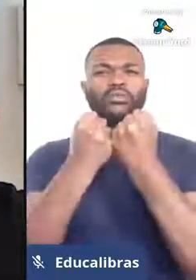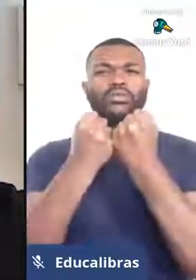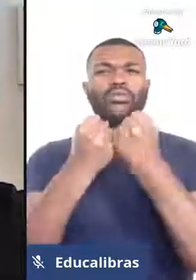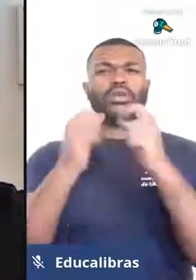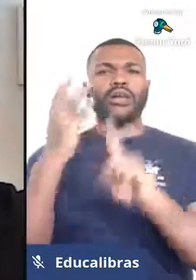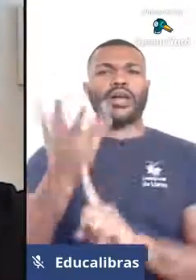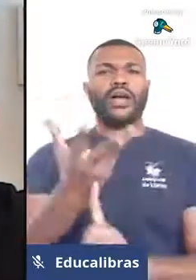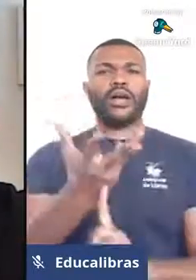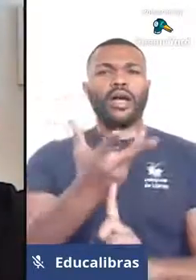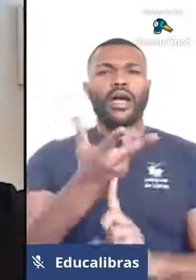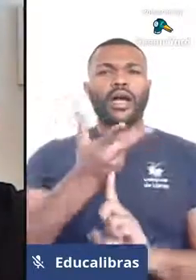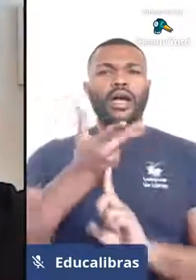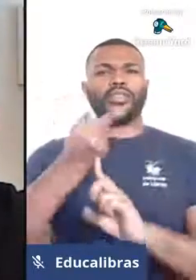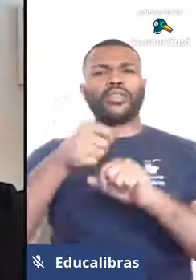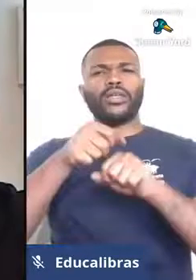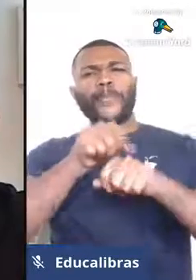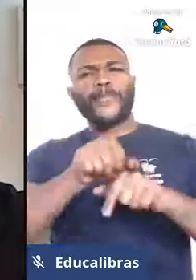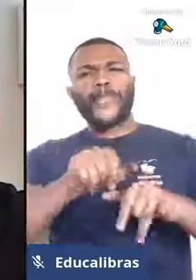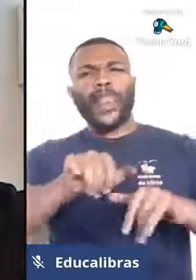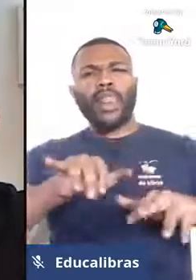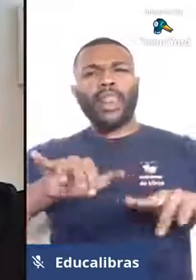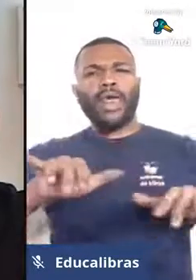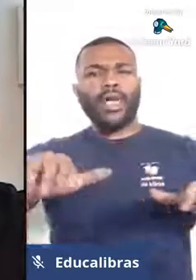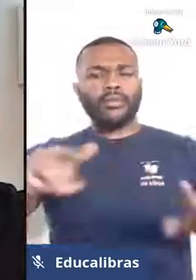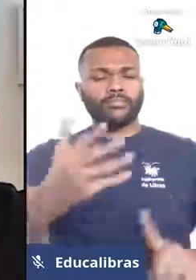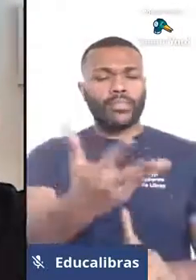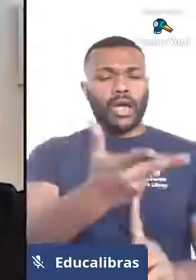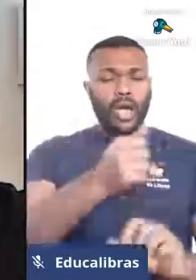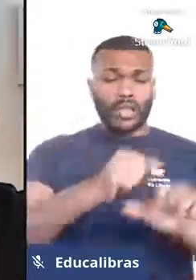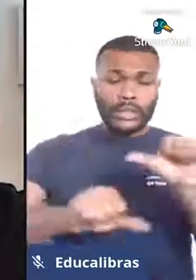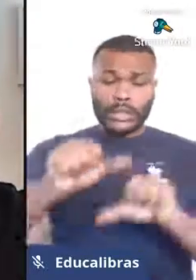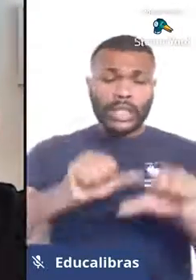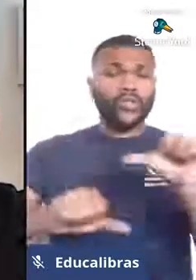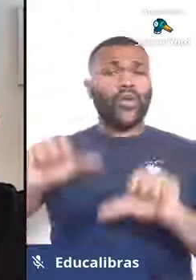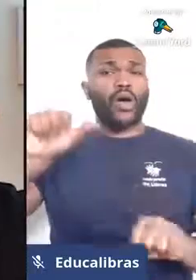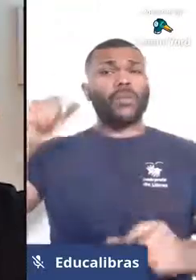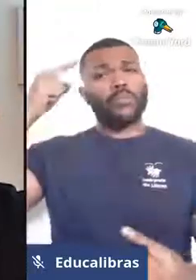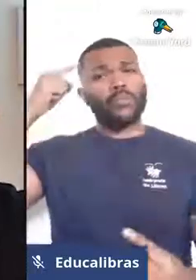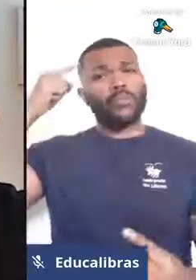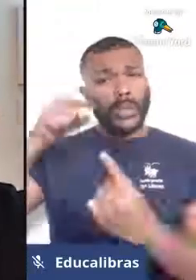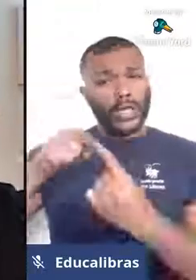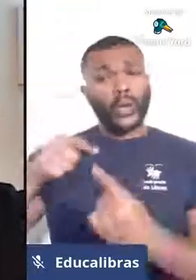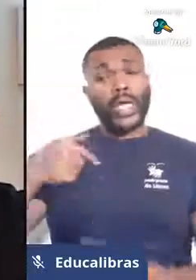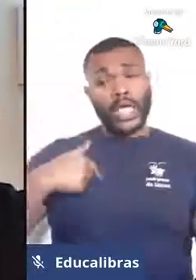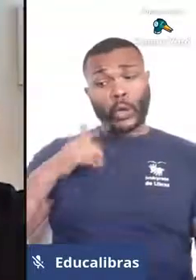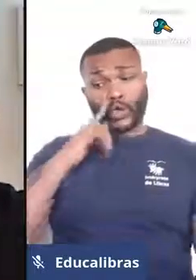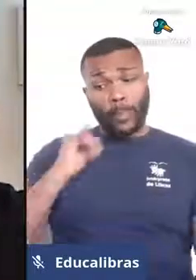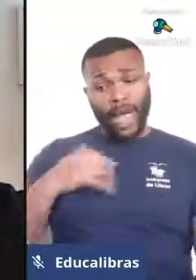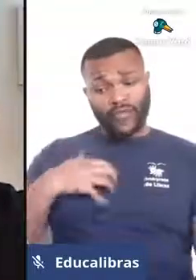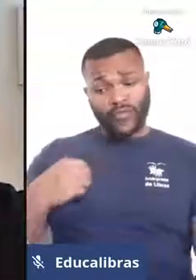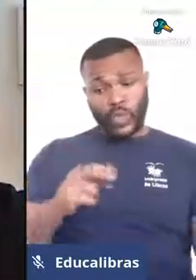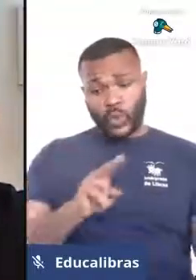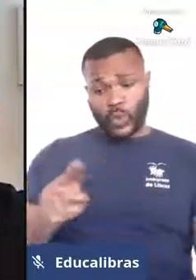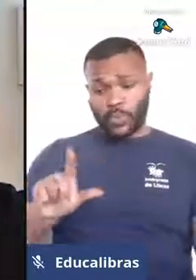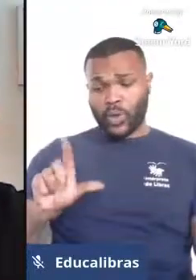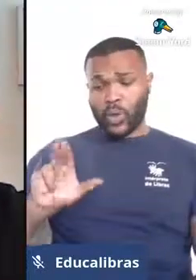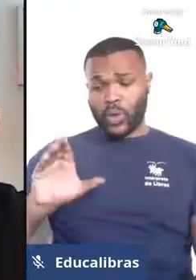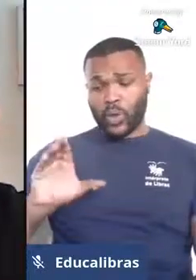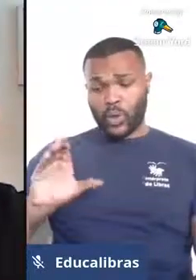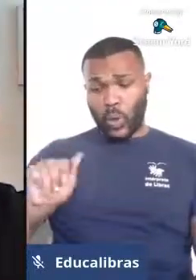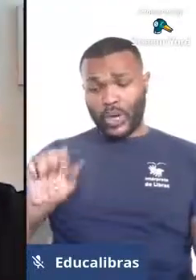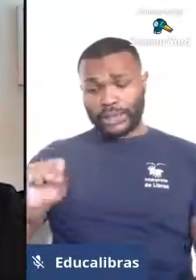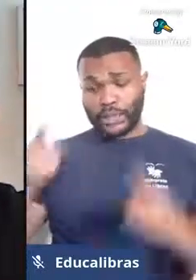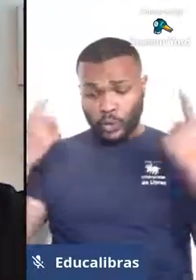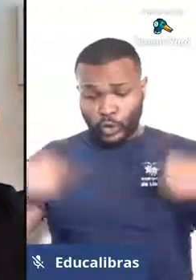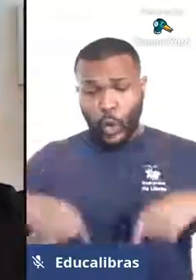poder transformador das artes. Então, vou usar essa definição, o pai do Lucas e o evangelista das artes. Bom, você